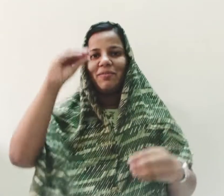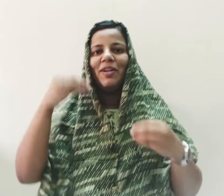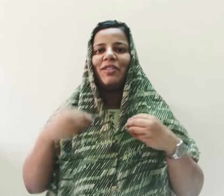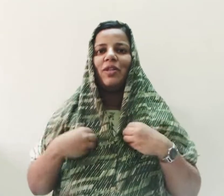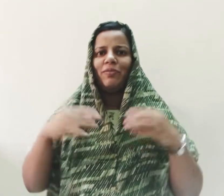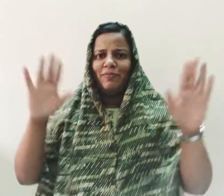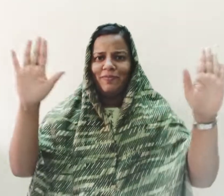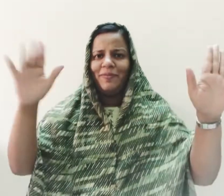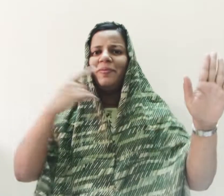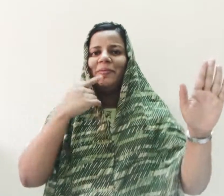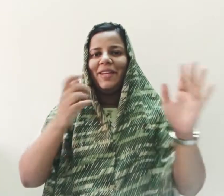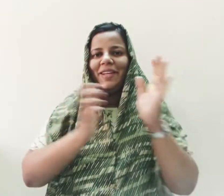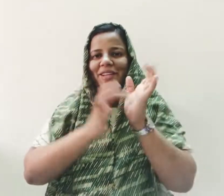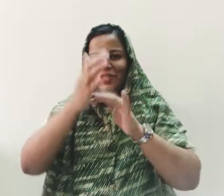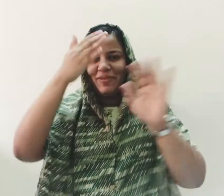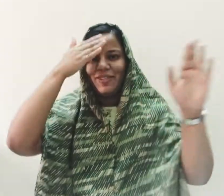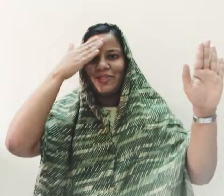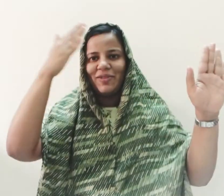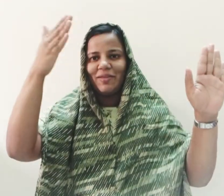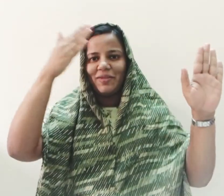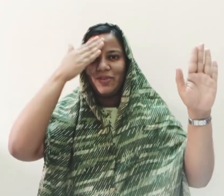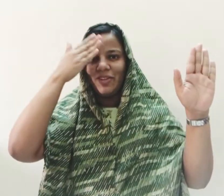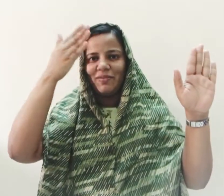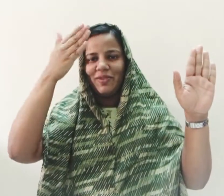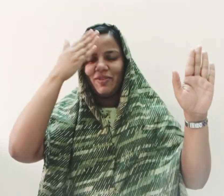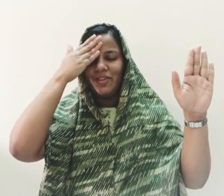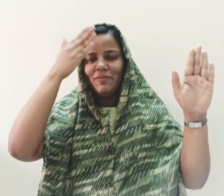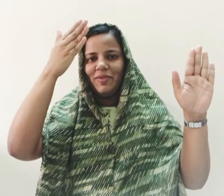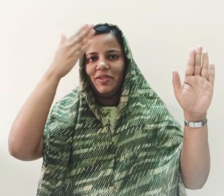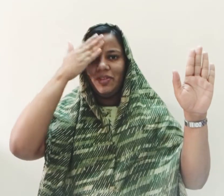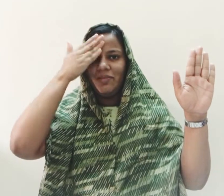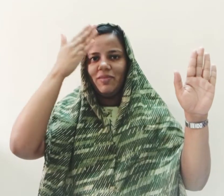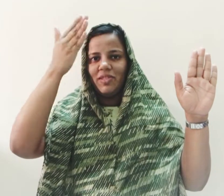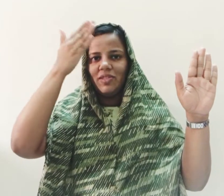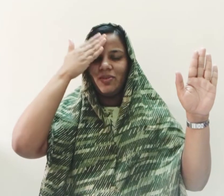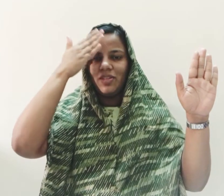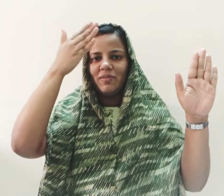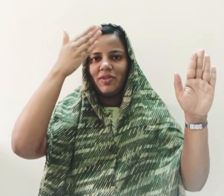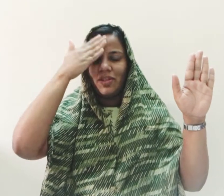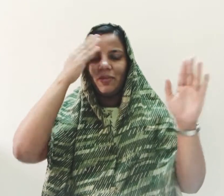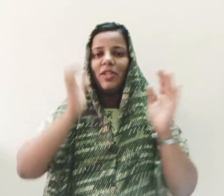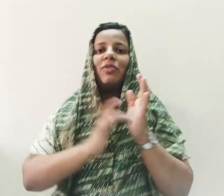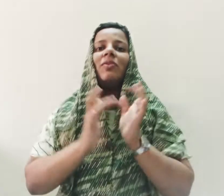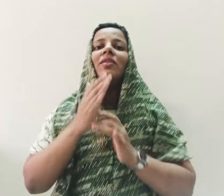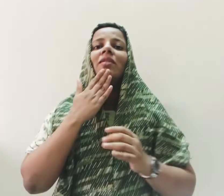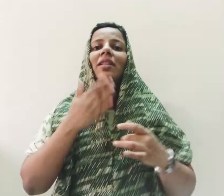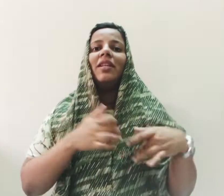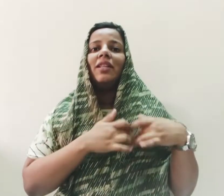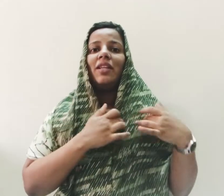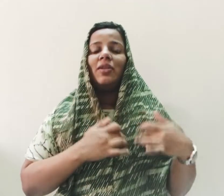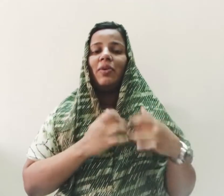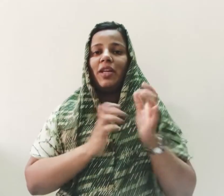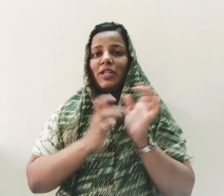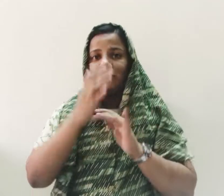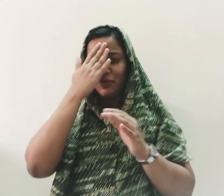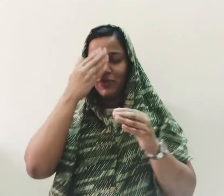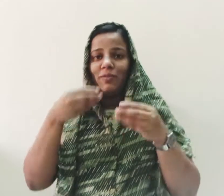പറയാം. കരങ്ങളെ ഒന്ന് ഉയർത്തിയിട്ട് ഒന്നുകൂടെ സ്തോത്രം പറഞ്ഞാട്ടെ. സ്തോത്രമപ്പാ, സ്തോത്രമപ്പാ, സ്തോത്രമപ്പാ. ഞങ്ങൾ നന്ദി നിറഞ്ഞ ഹൃദയത്തോടെ സ്തോത്രം ചെയ്യുന്നു.